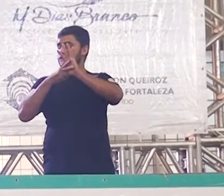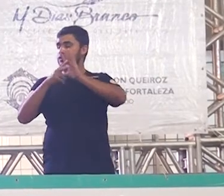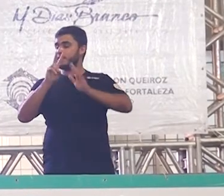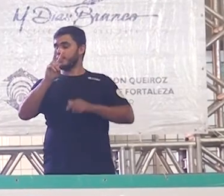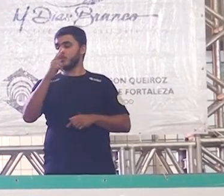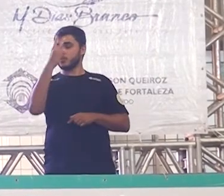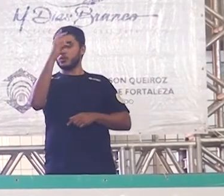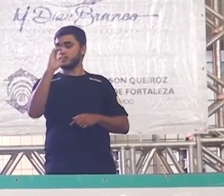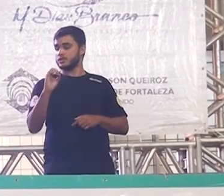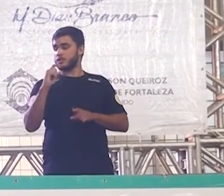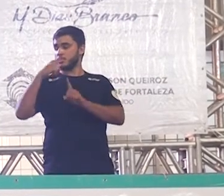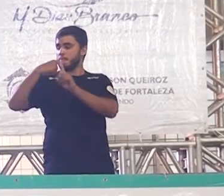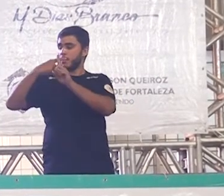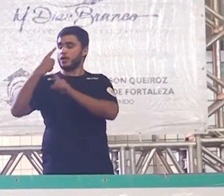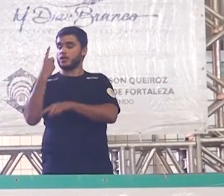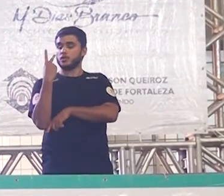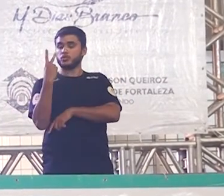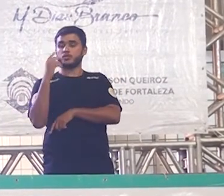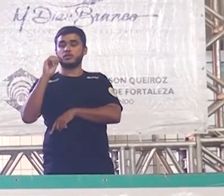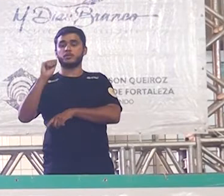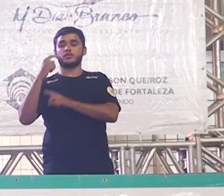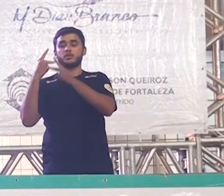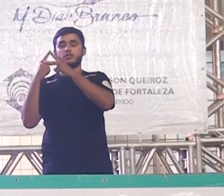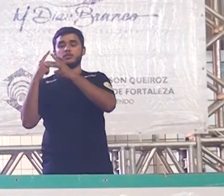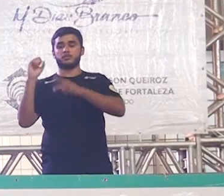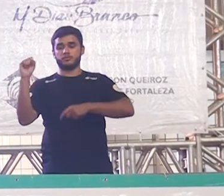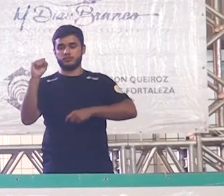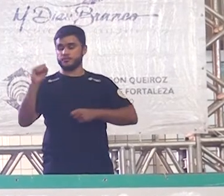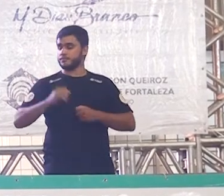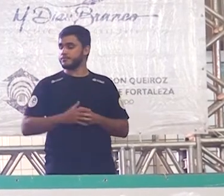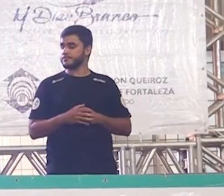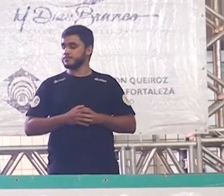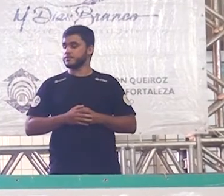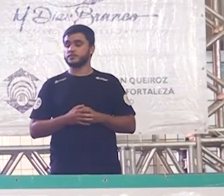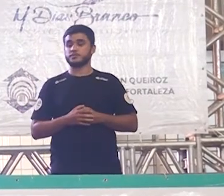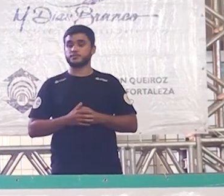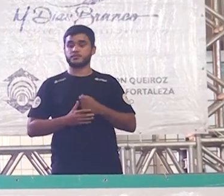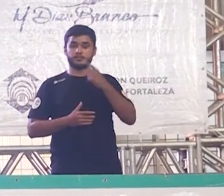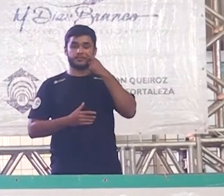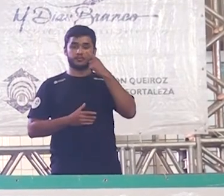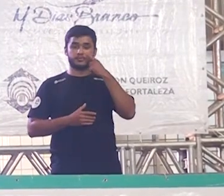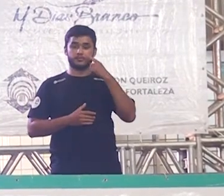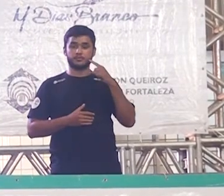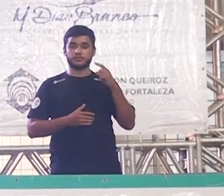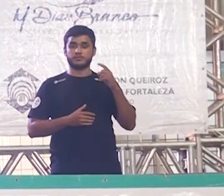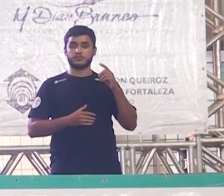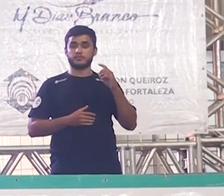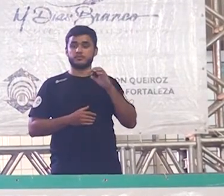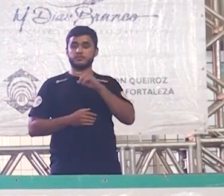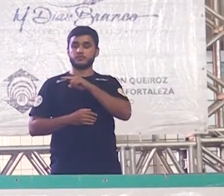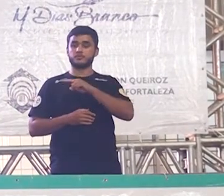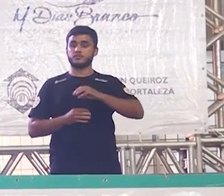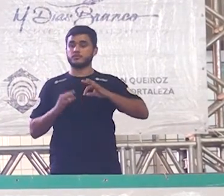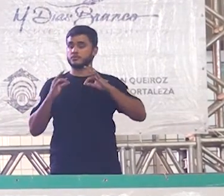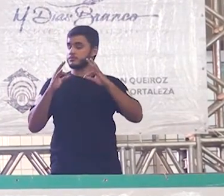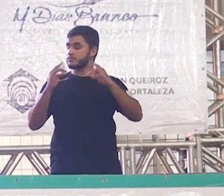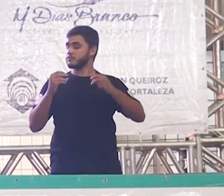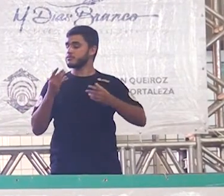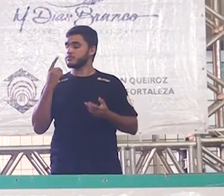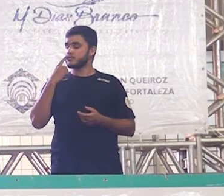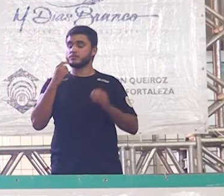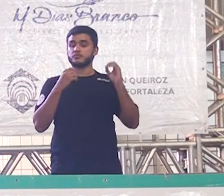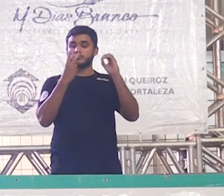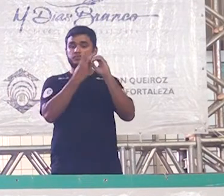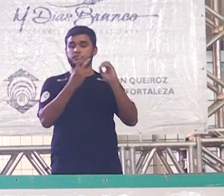Torricelli. Então, na primeira situação, eu vou parar, minha velocidade inicial é 20, e eu dispunha